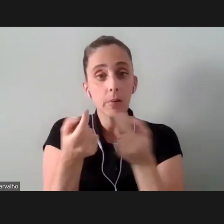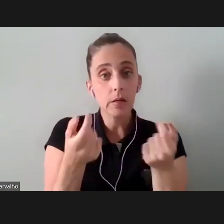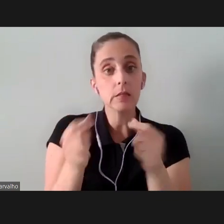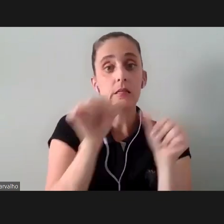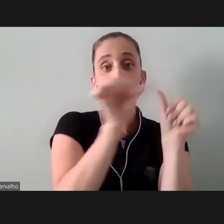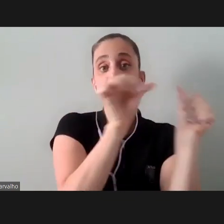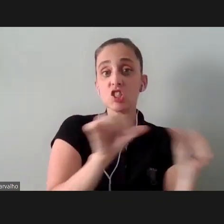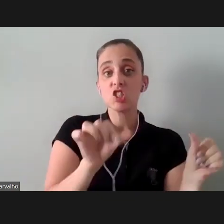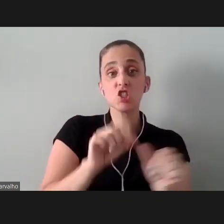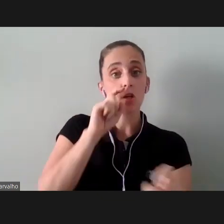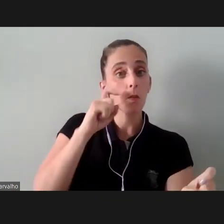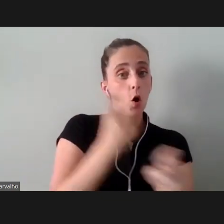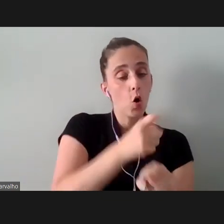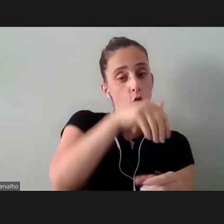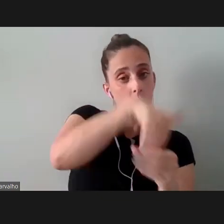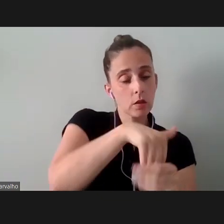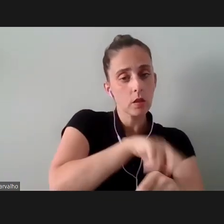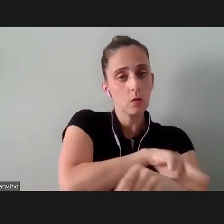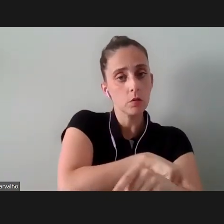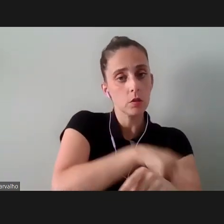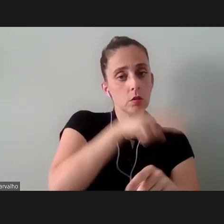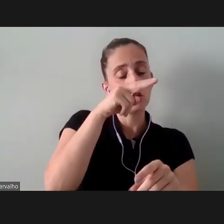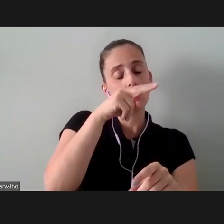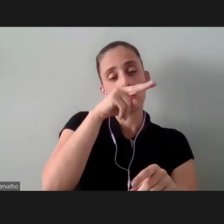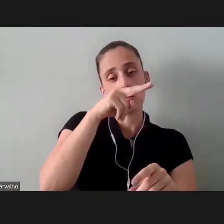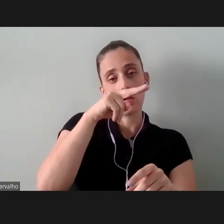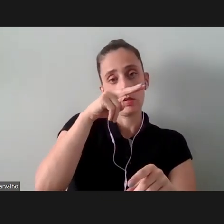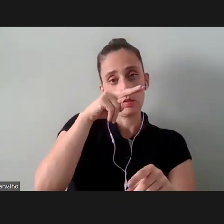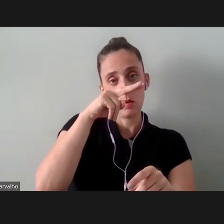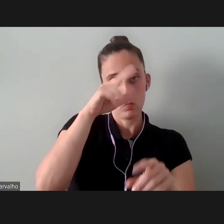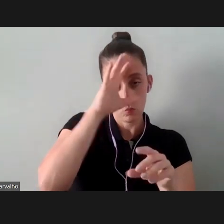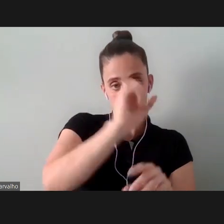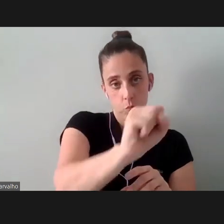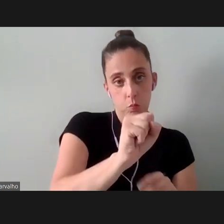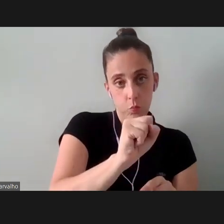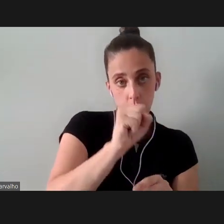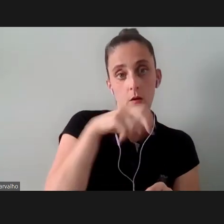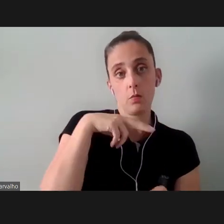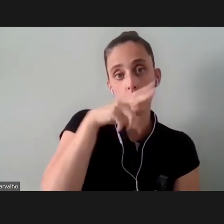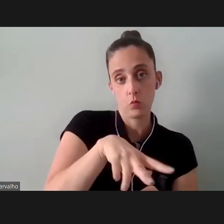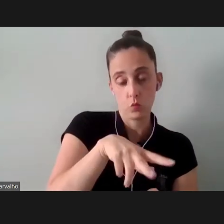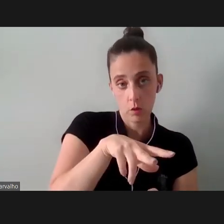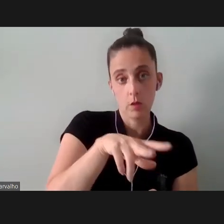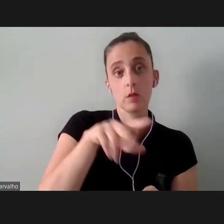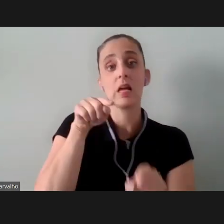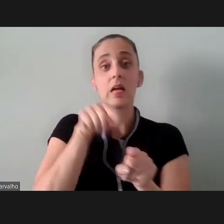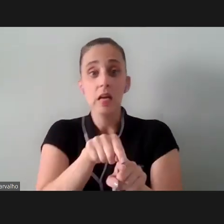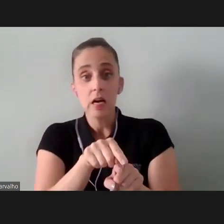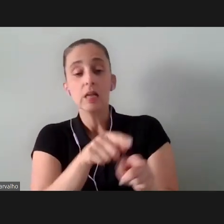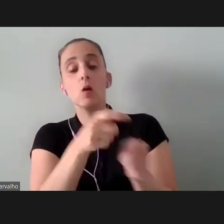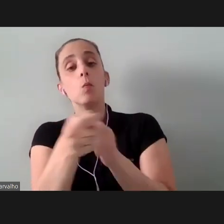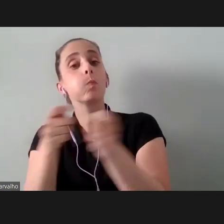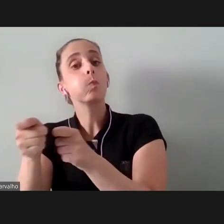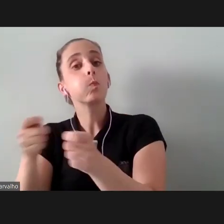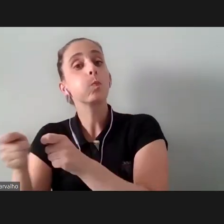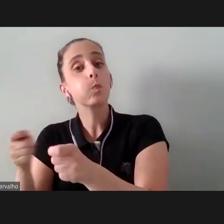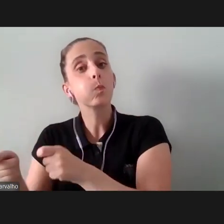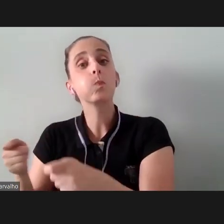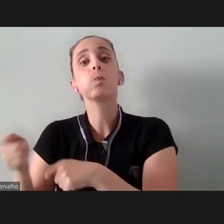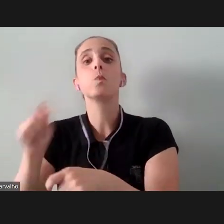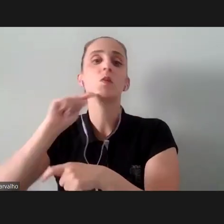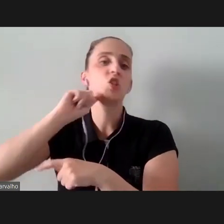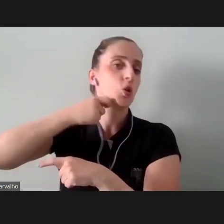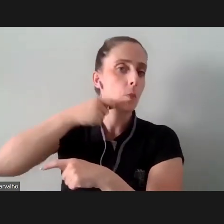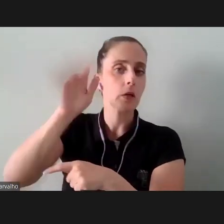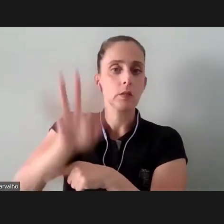de controle interno da administração pública portuguesa, o sistema de controle da administração financeira do Estado, coordenado pela Inspeção-Geral de Finanças, mas que